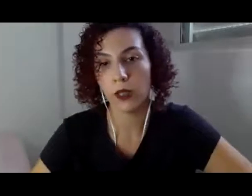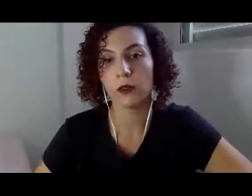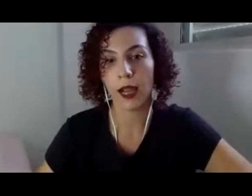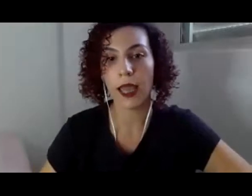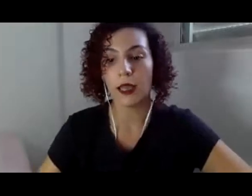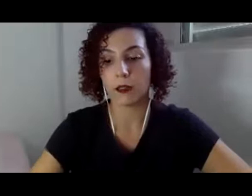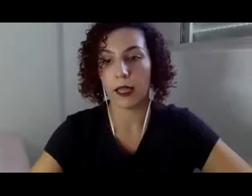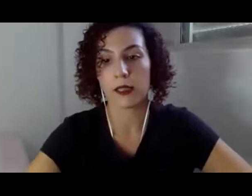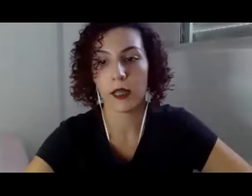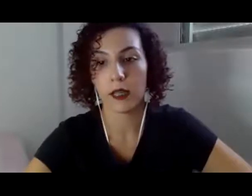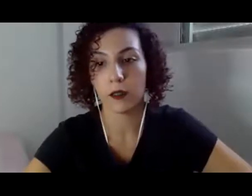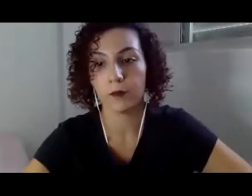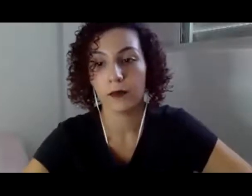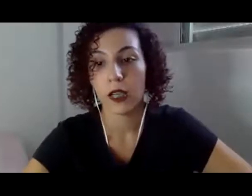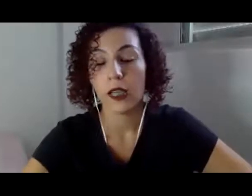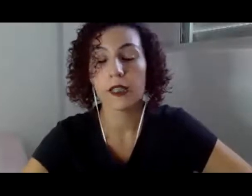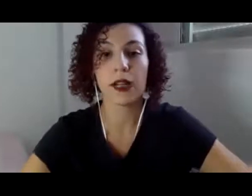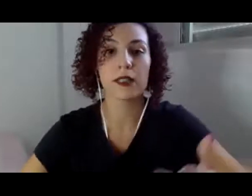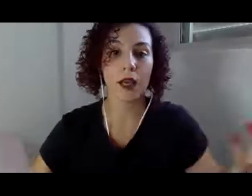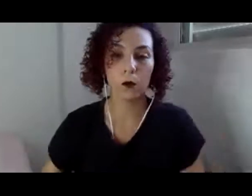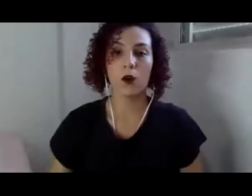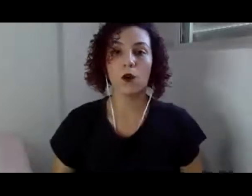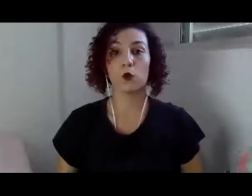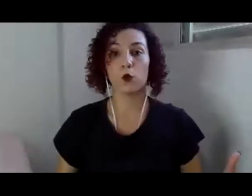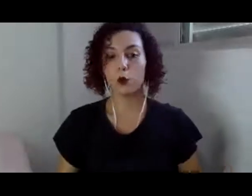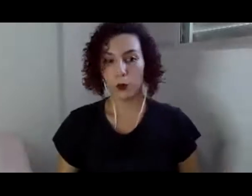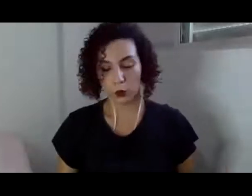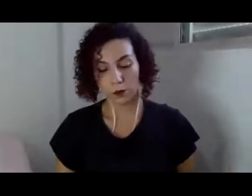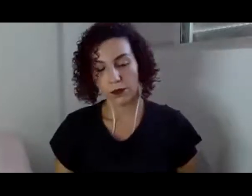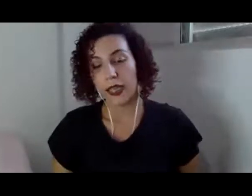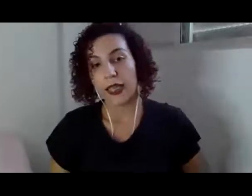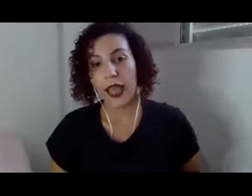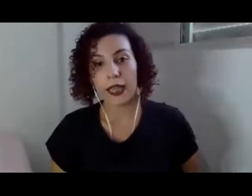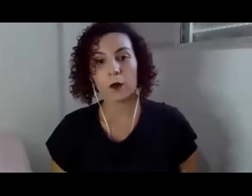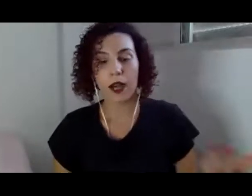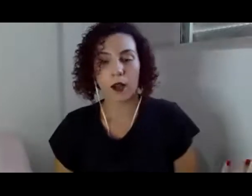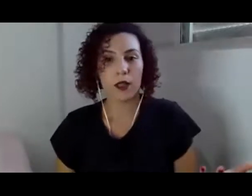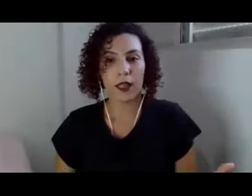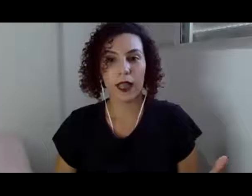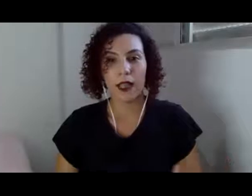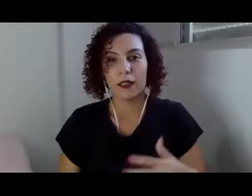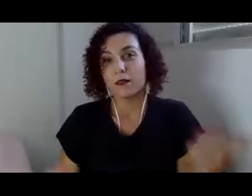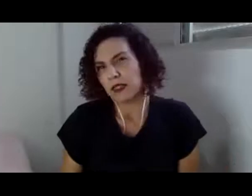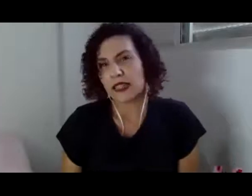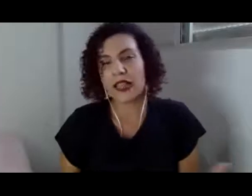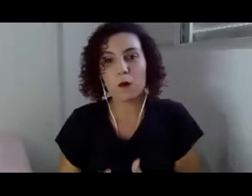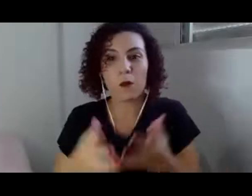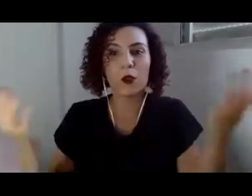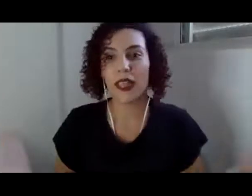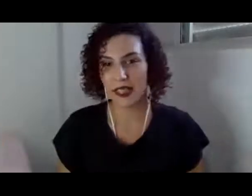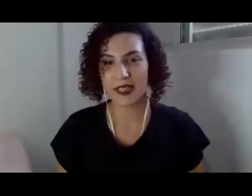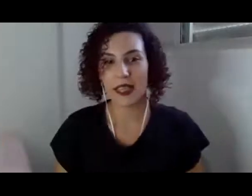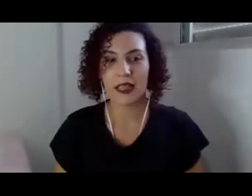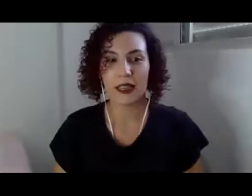diminuindo, né? A expressão surdo-mudo. E aí eu trago aqui, né, o que seria